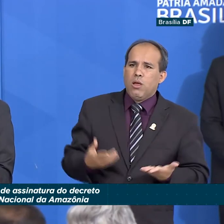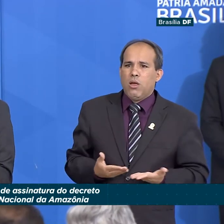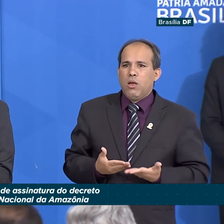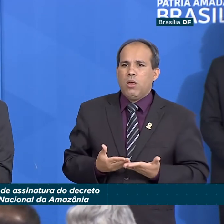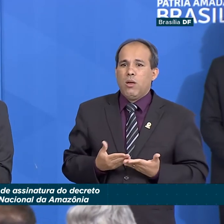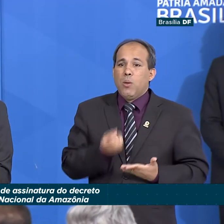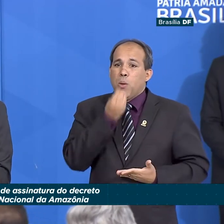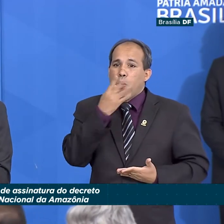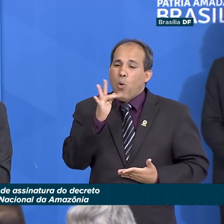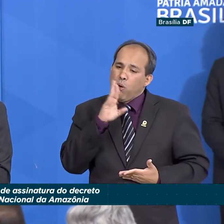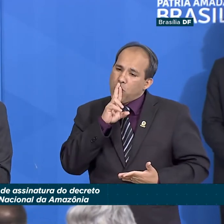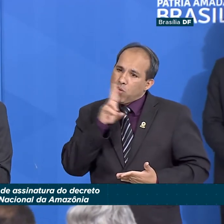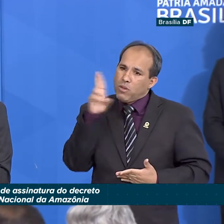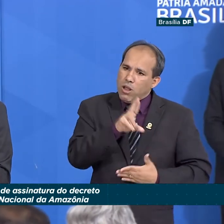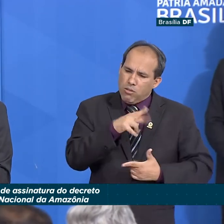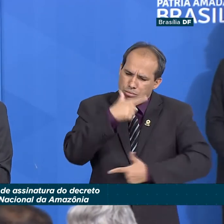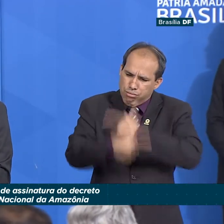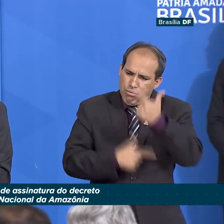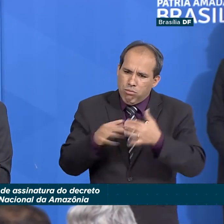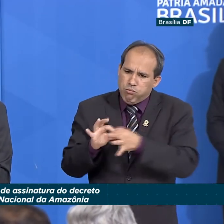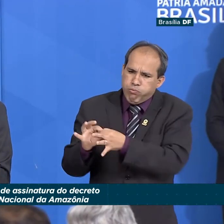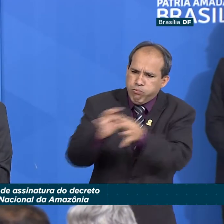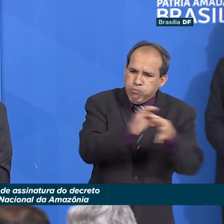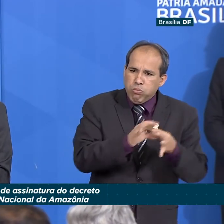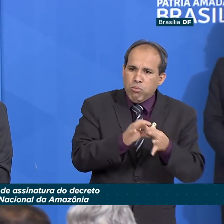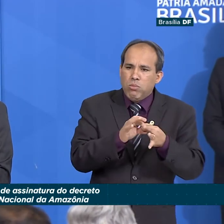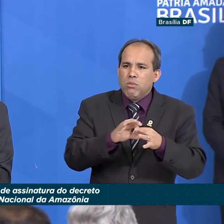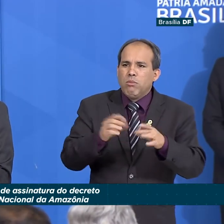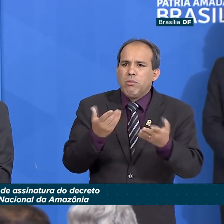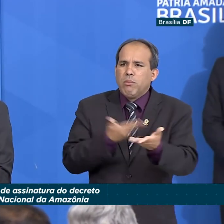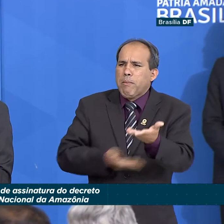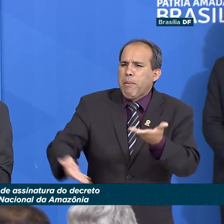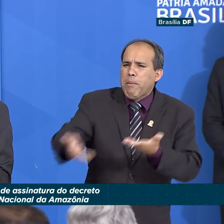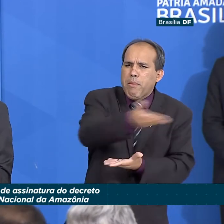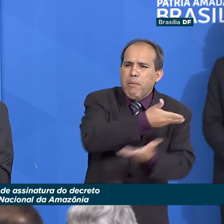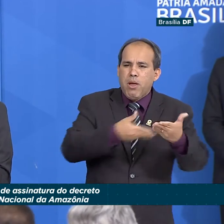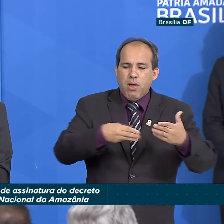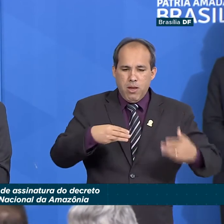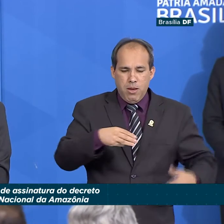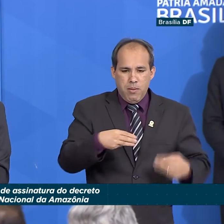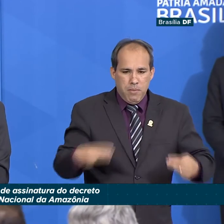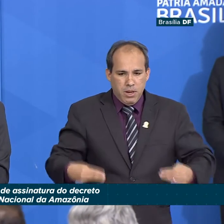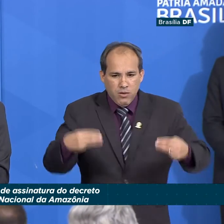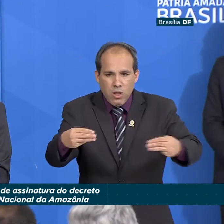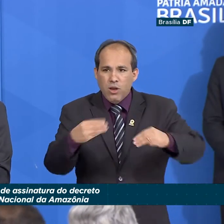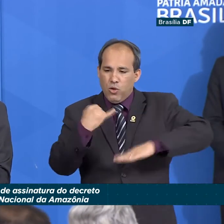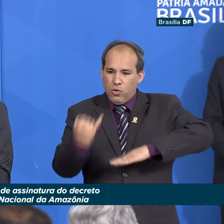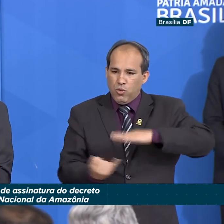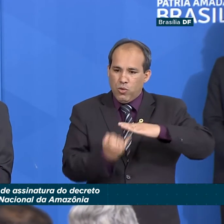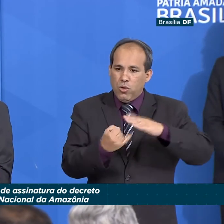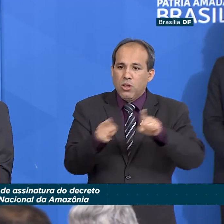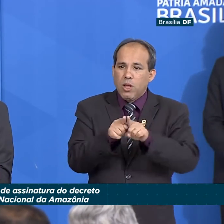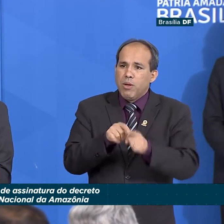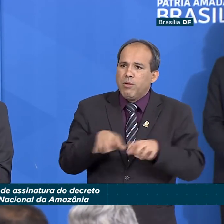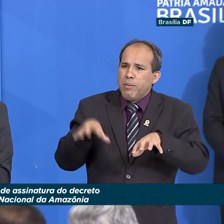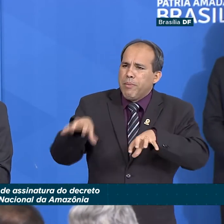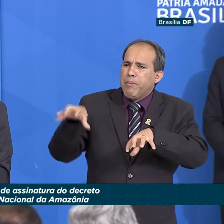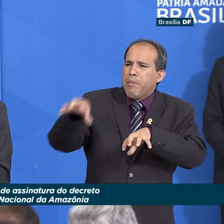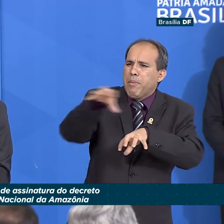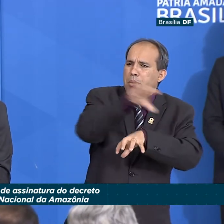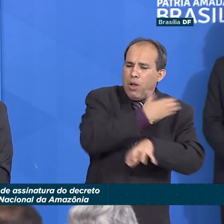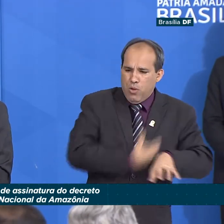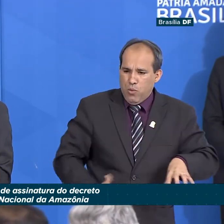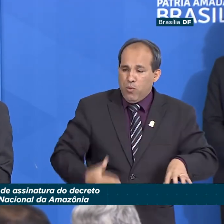pelo resultado do trabalho harmônico e integrado de ministérios, instituições e órgãos do governo